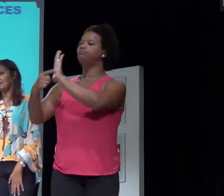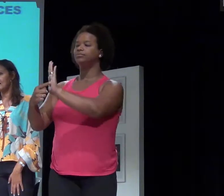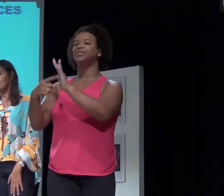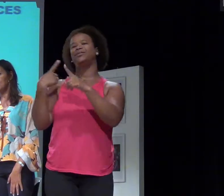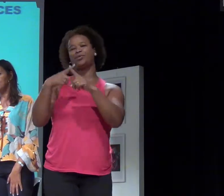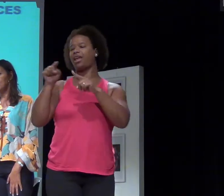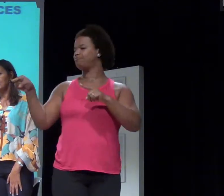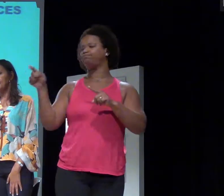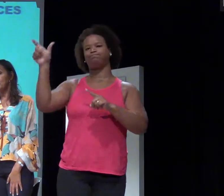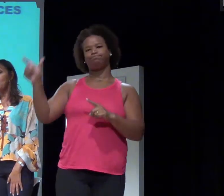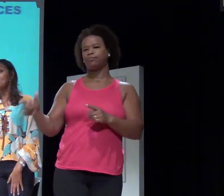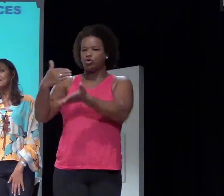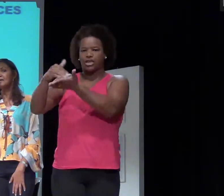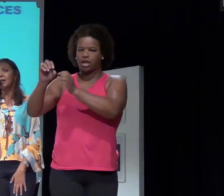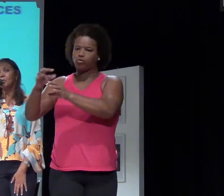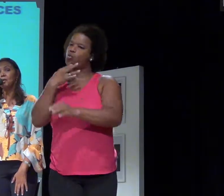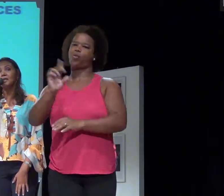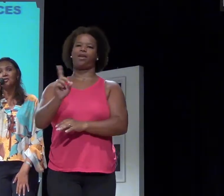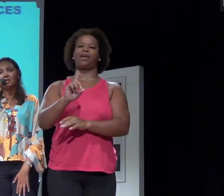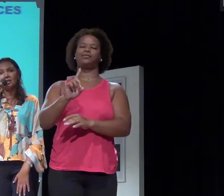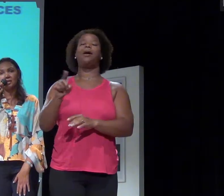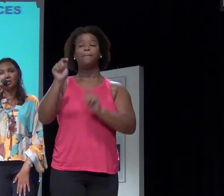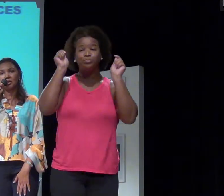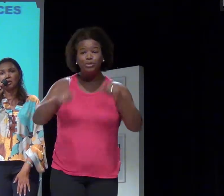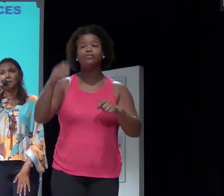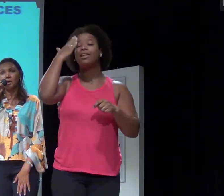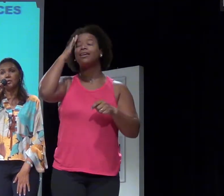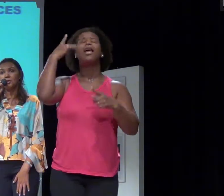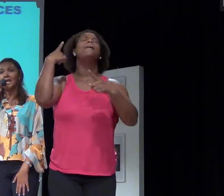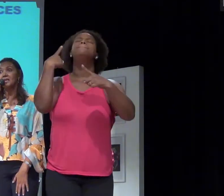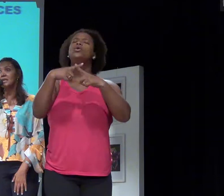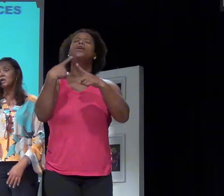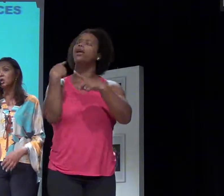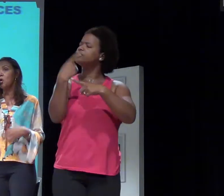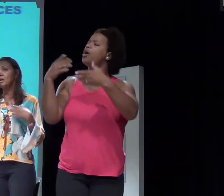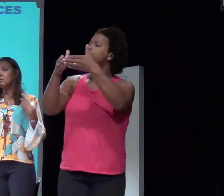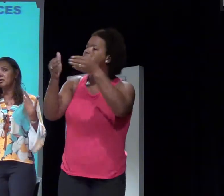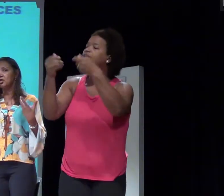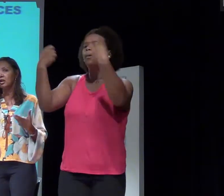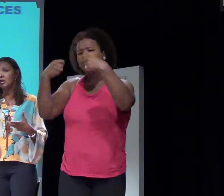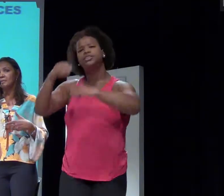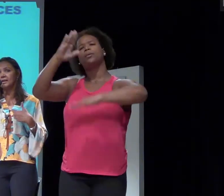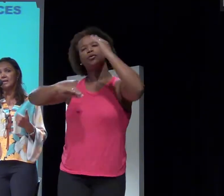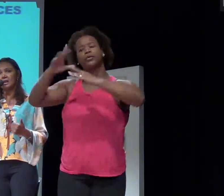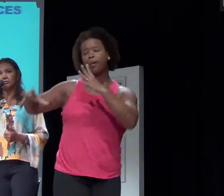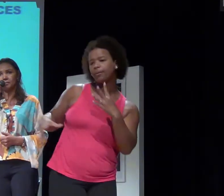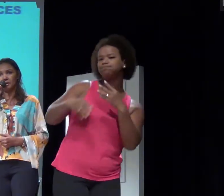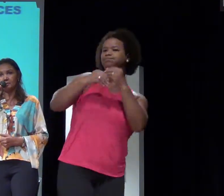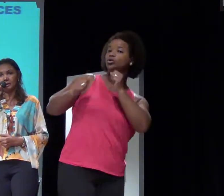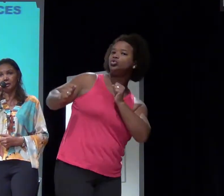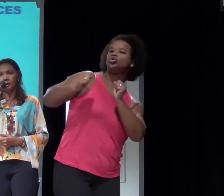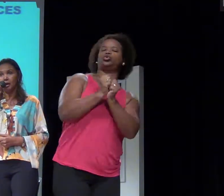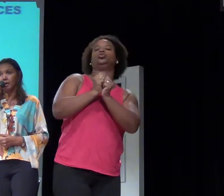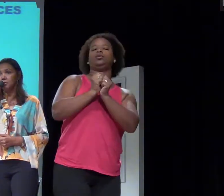distantes dessa realidade. Até para compreender por que a gente exige profissionais que somem com a gente para que esse aluno